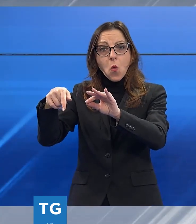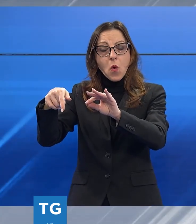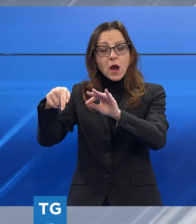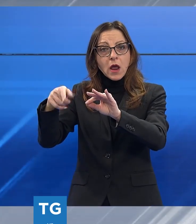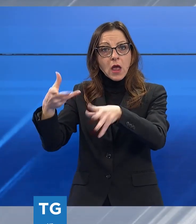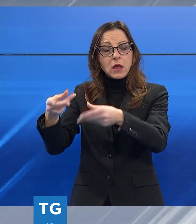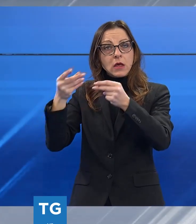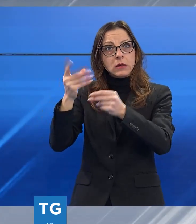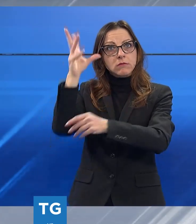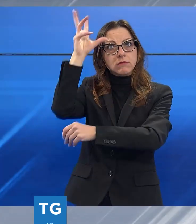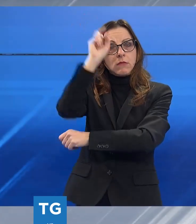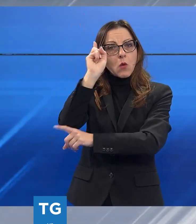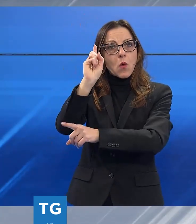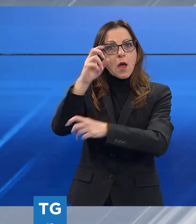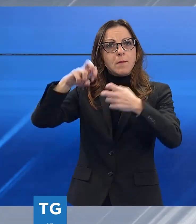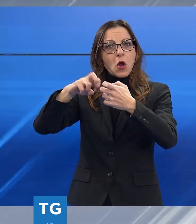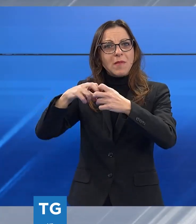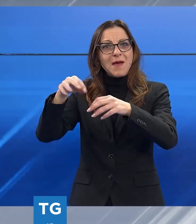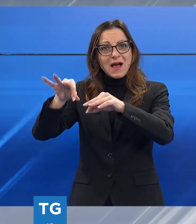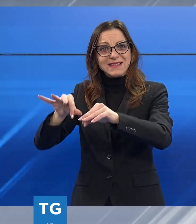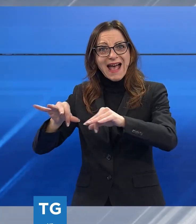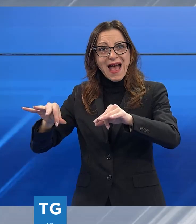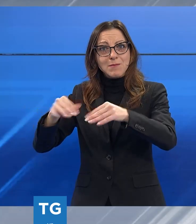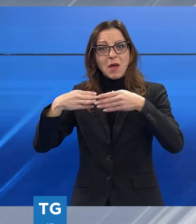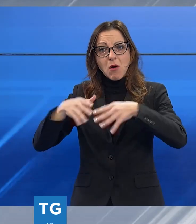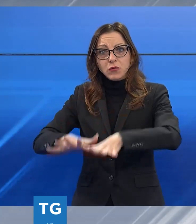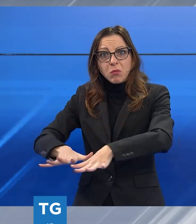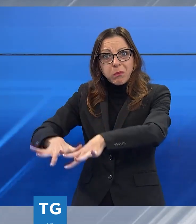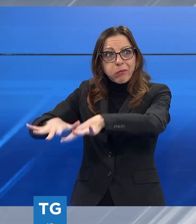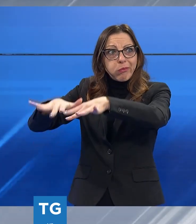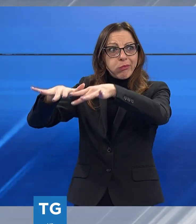cioè di tutto l'insabbiamento che c'è al porto.